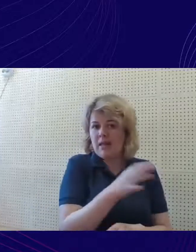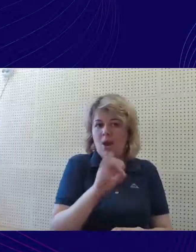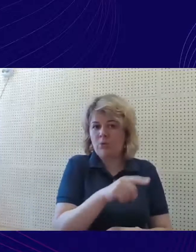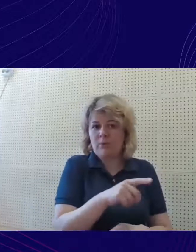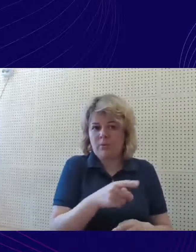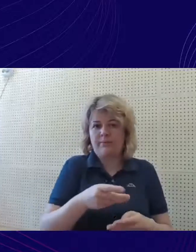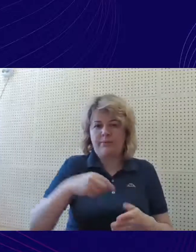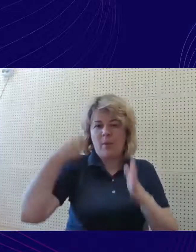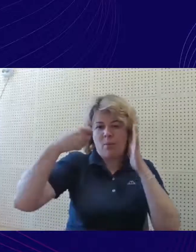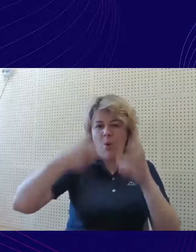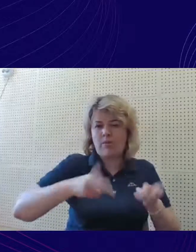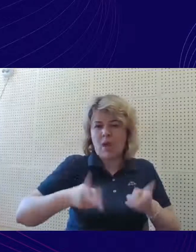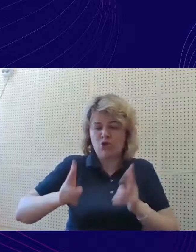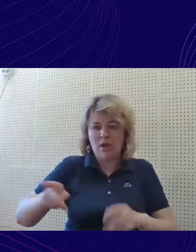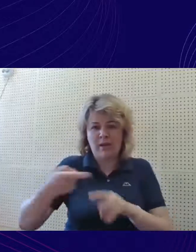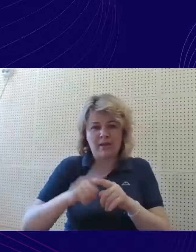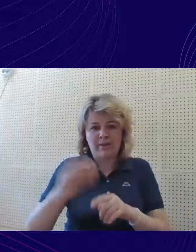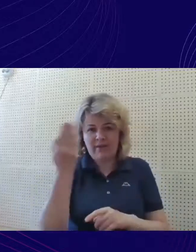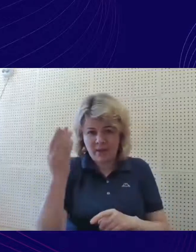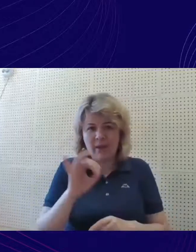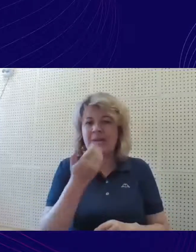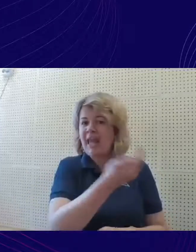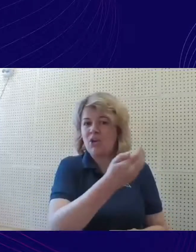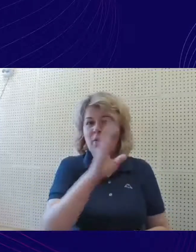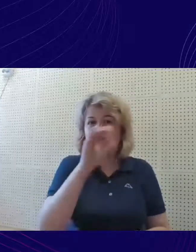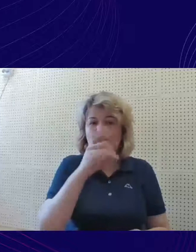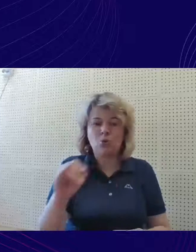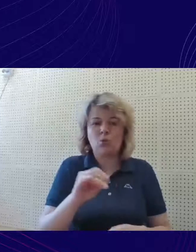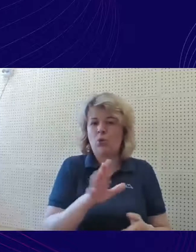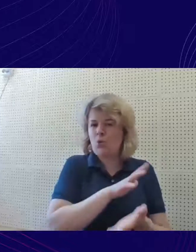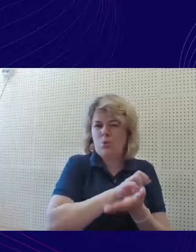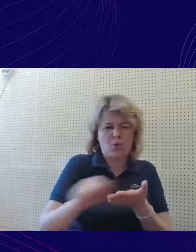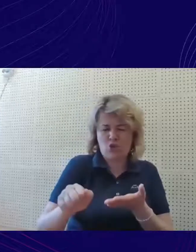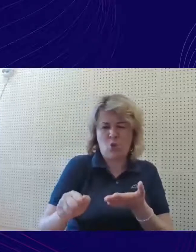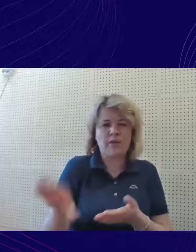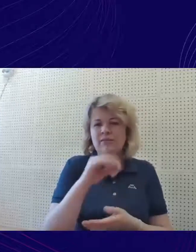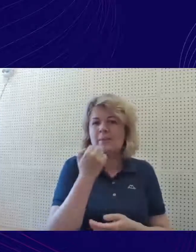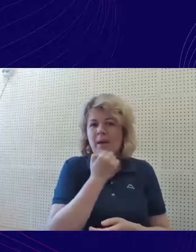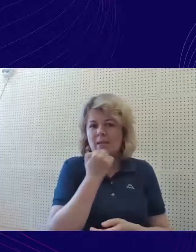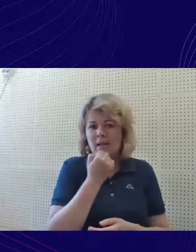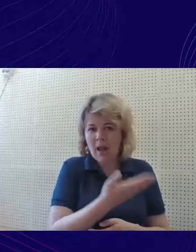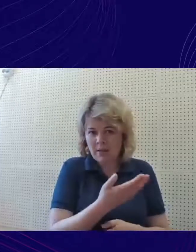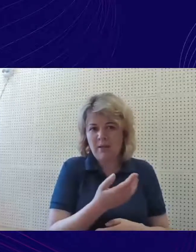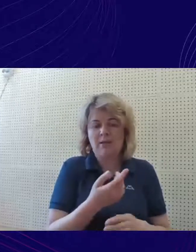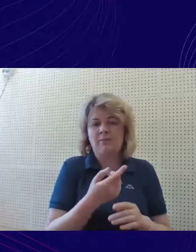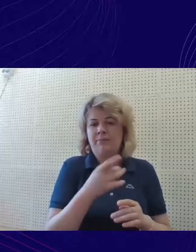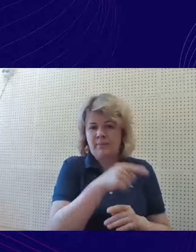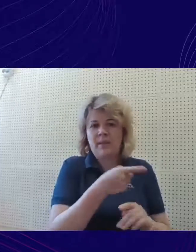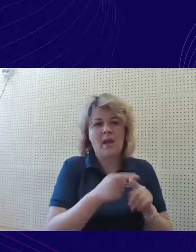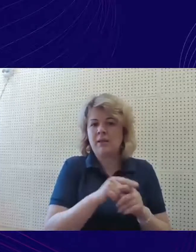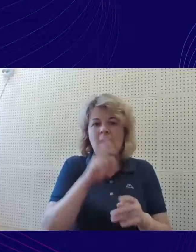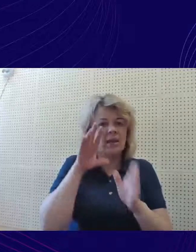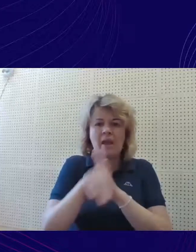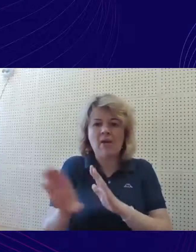версию смыли, уничтожили все исходные материалы, которые не вошли в причесанную версию